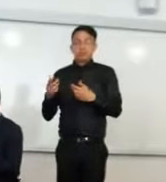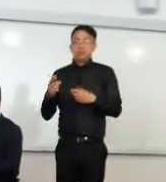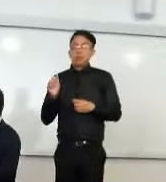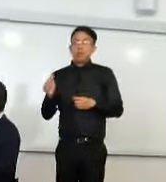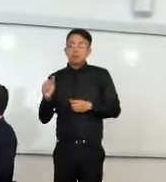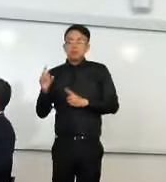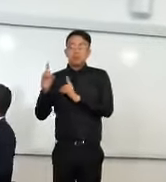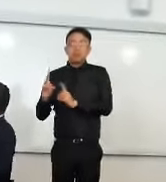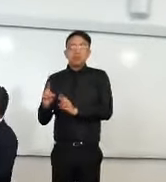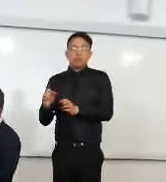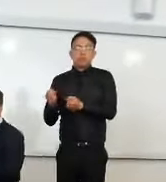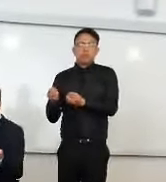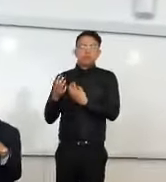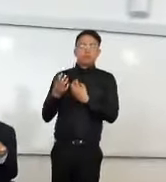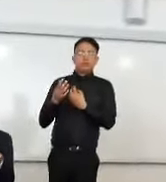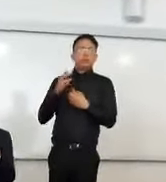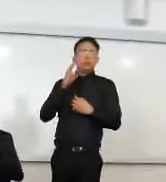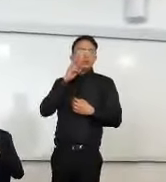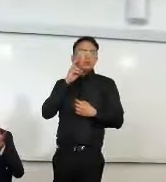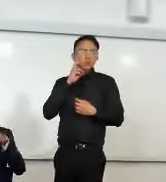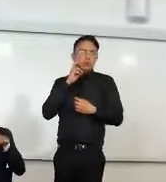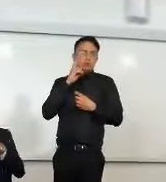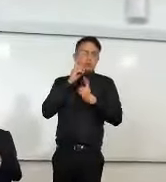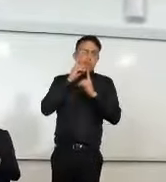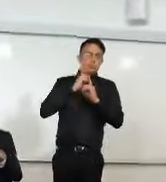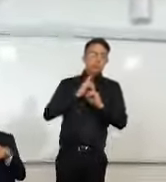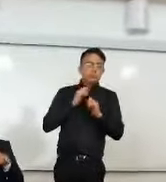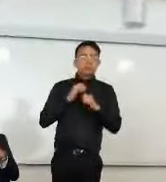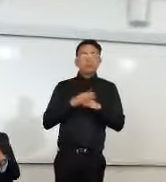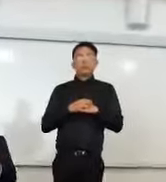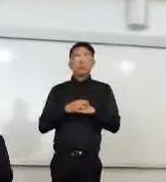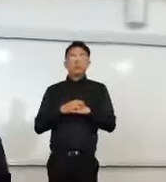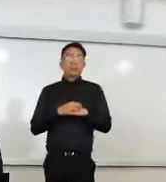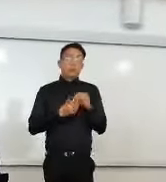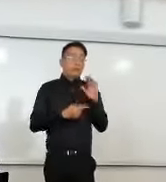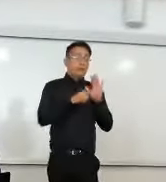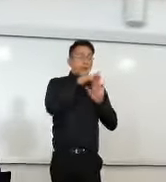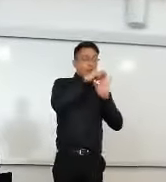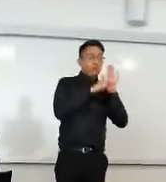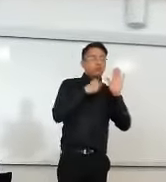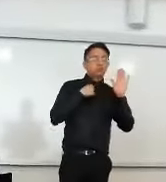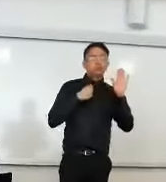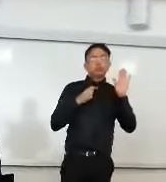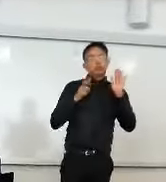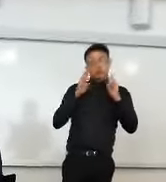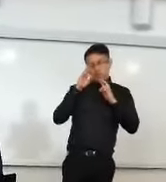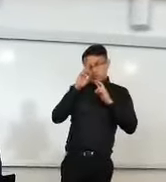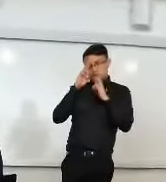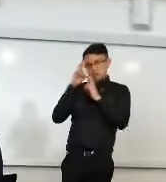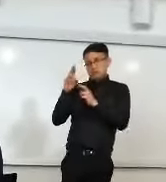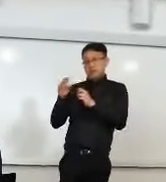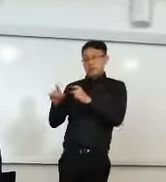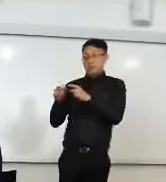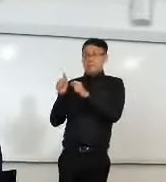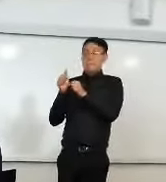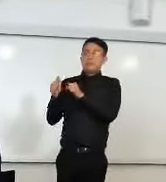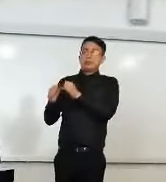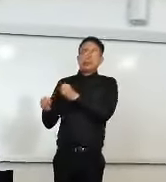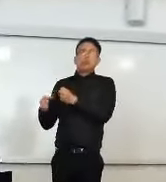sexuales y reproductivos. Y entonces, digamos, es la resolución reconoce en ese sentido los apoyos con los que llega la